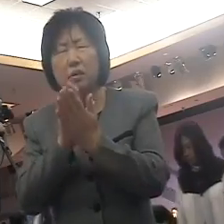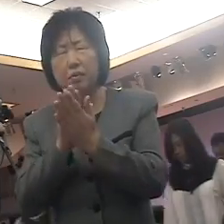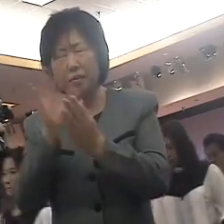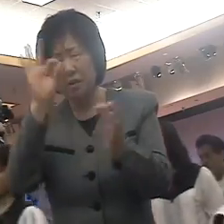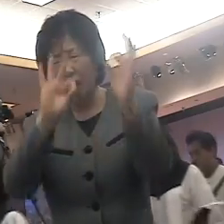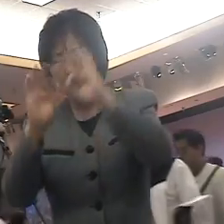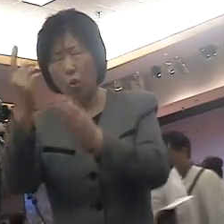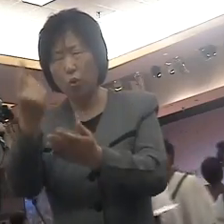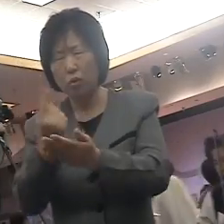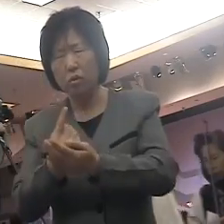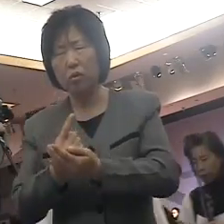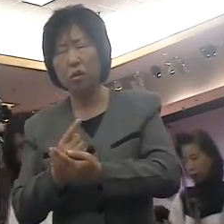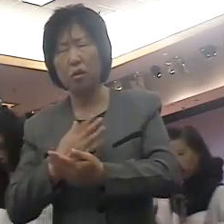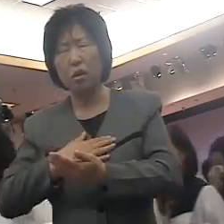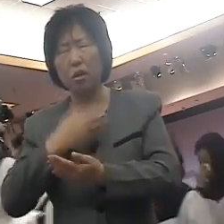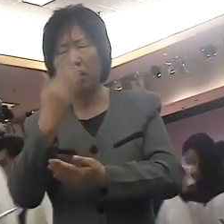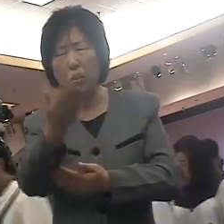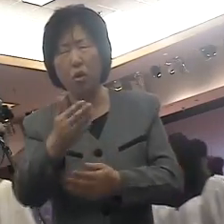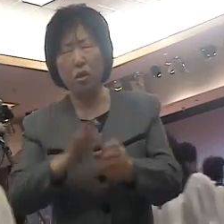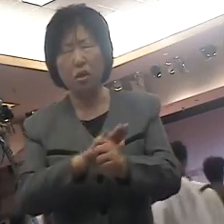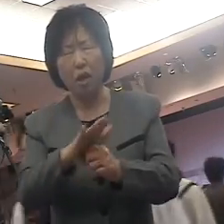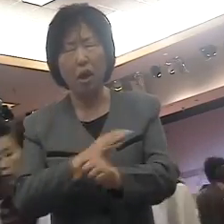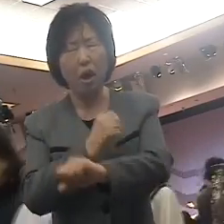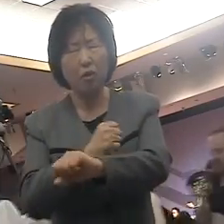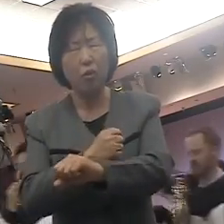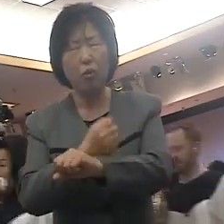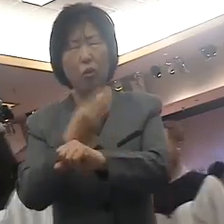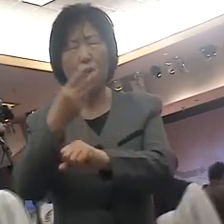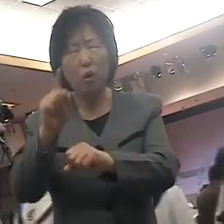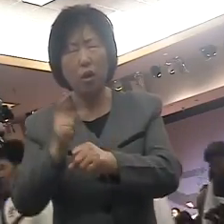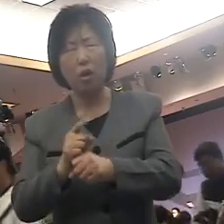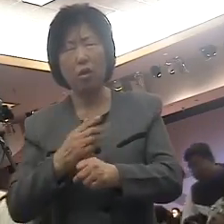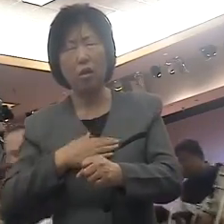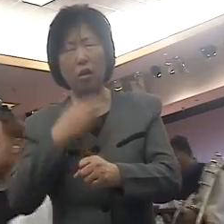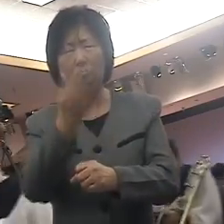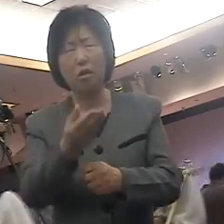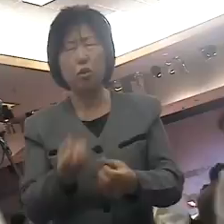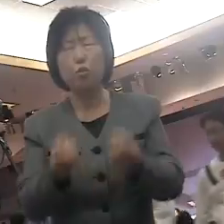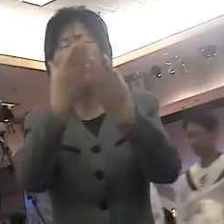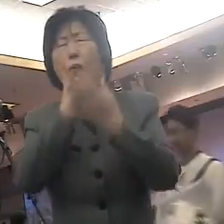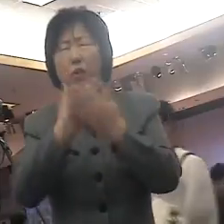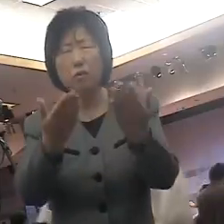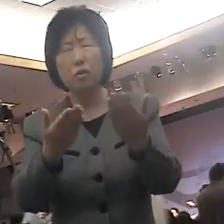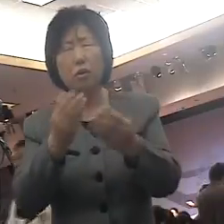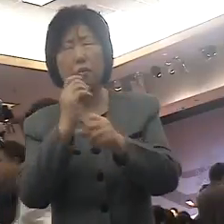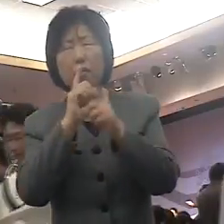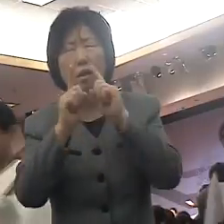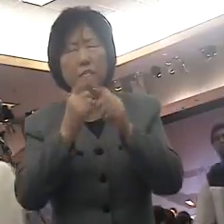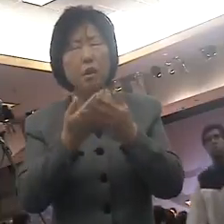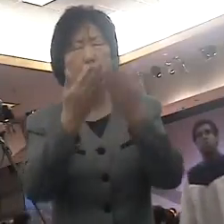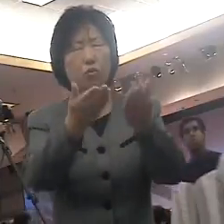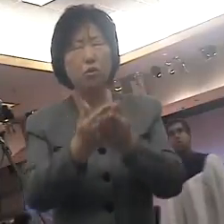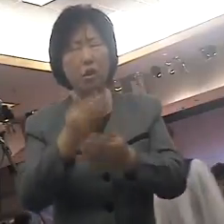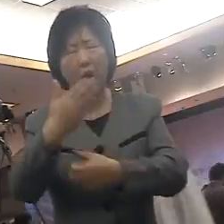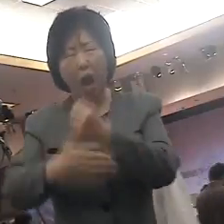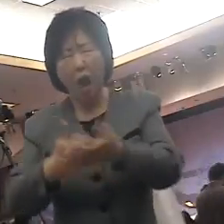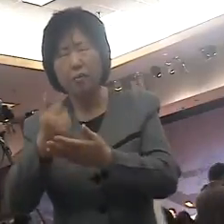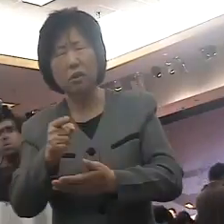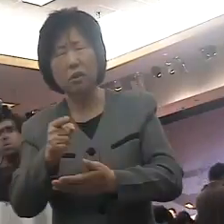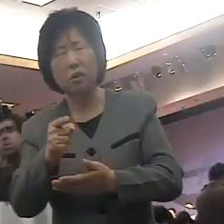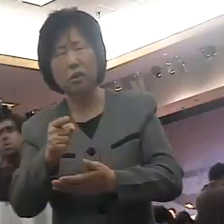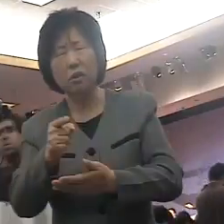찾아오시어서 내가 너를 사랑하노라, 내가 너를 축복하노라 말씀해 주시는 하나님 아버지의